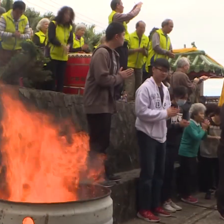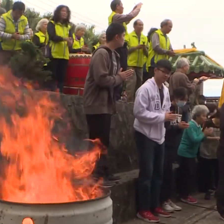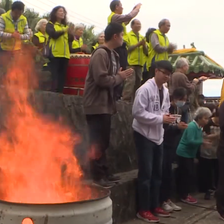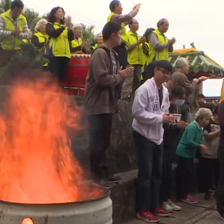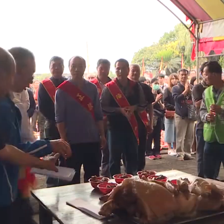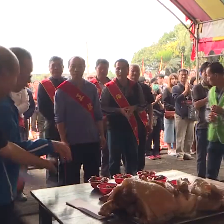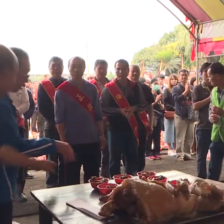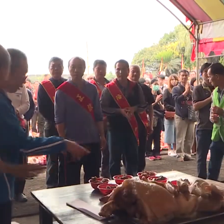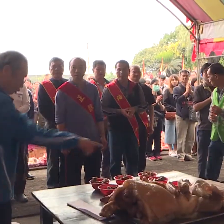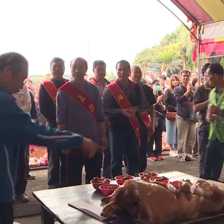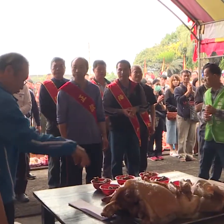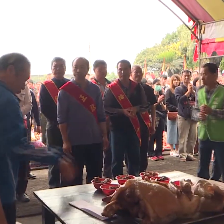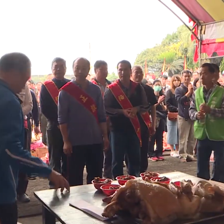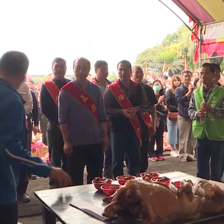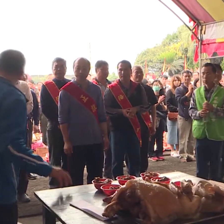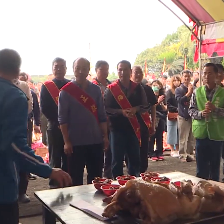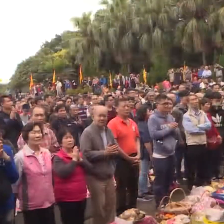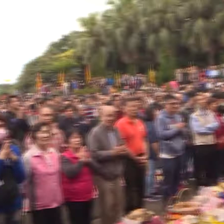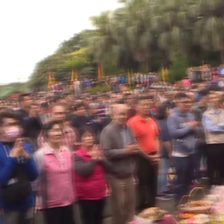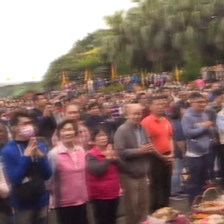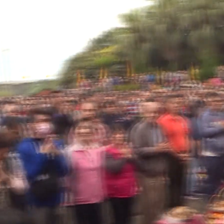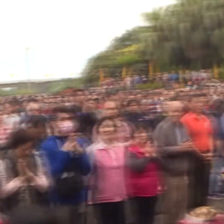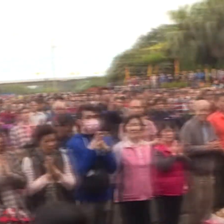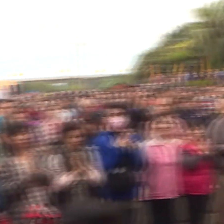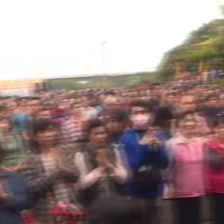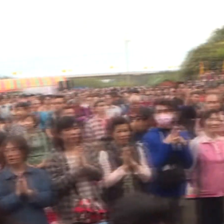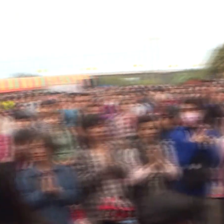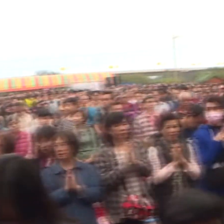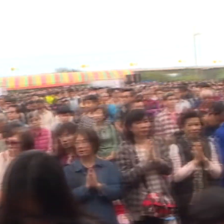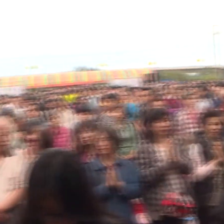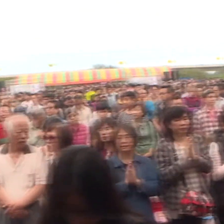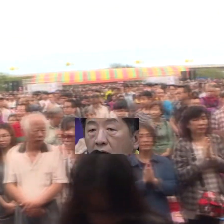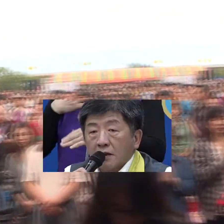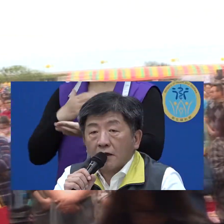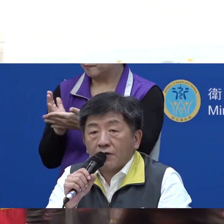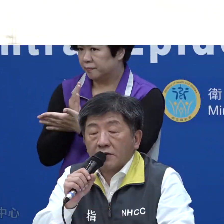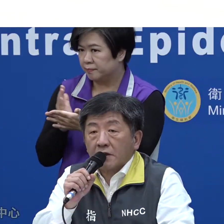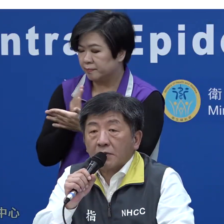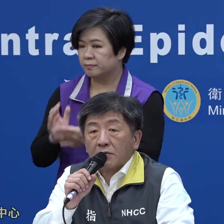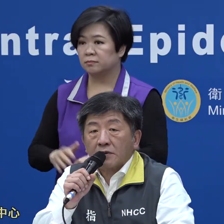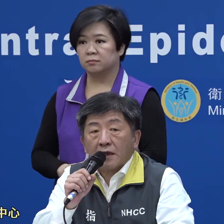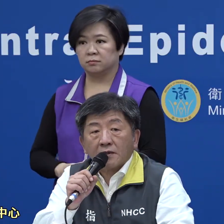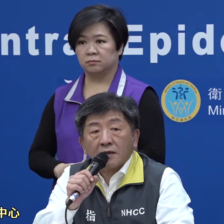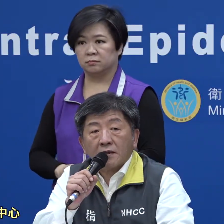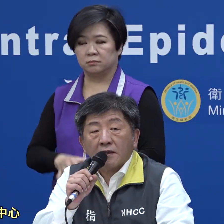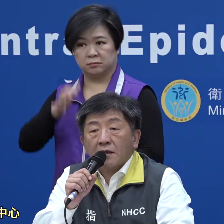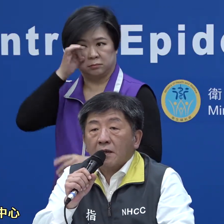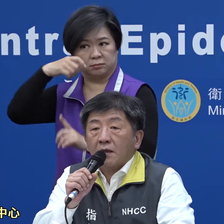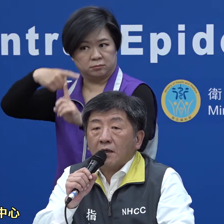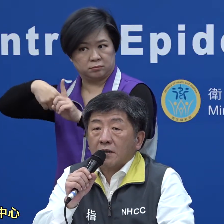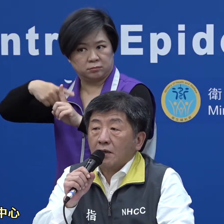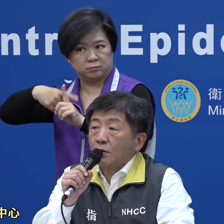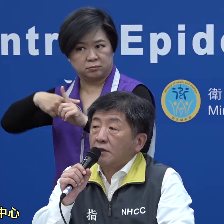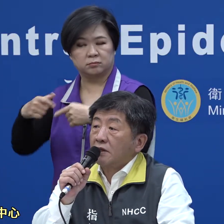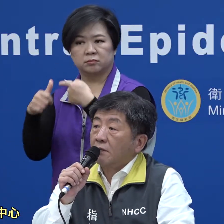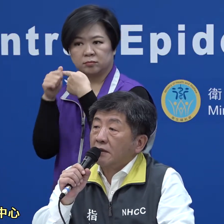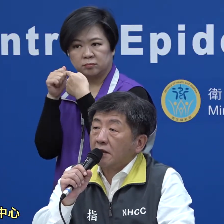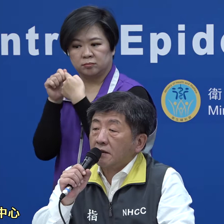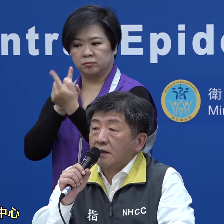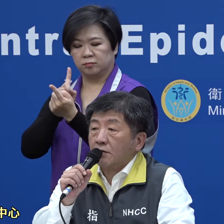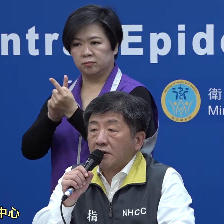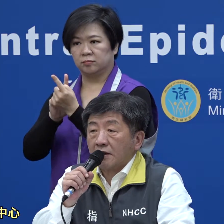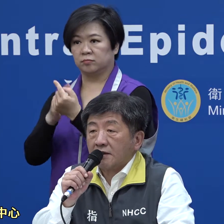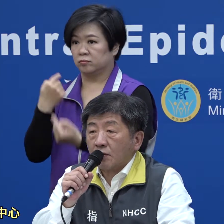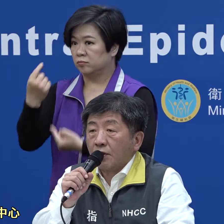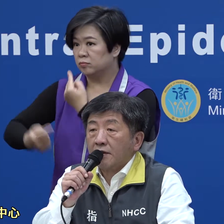可，如果评估后仍要举行，就必须设有隔离所等应变计划。 风险的评估，大家第一个就要对于相关